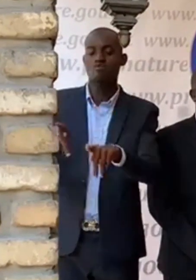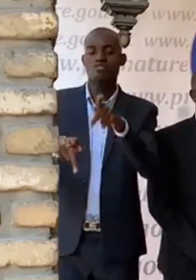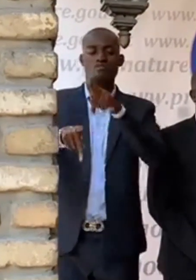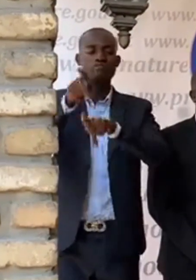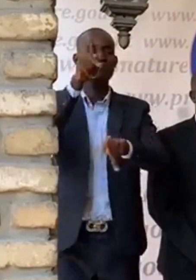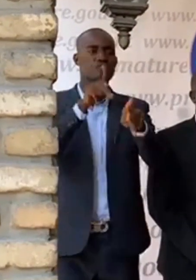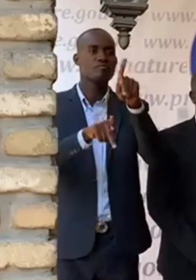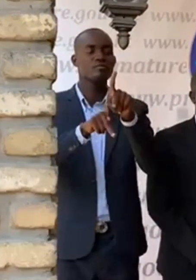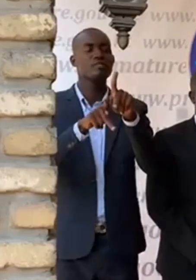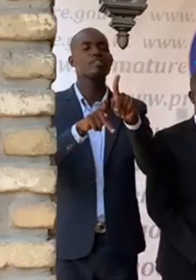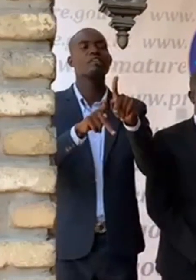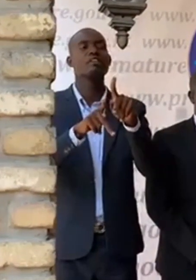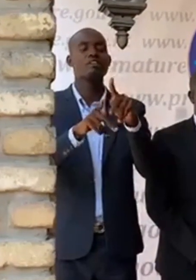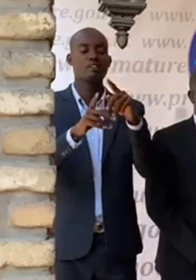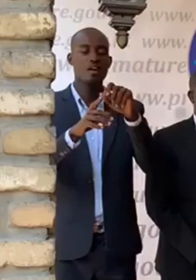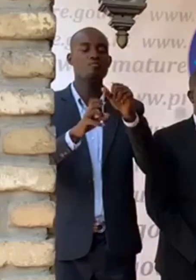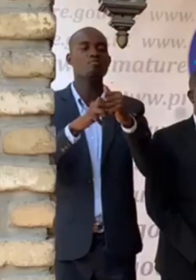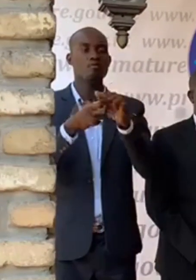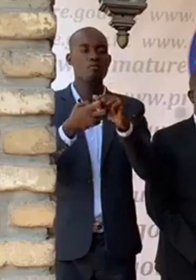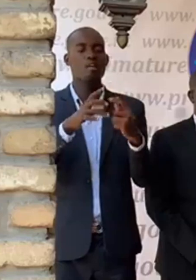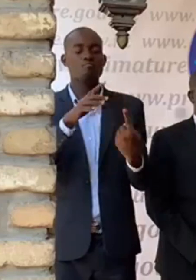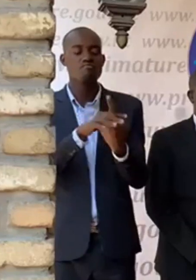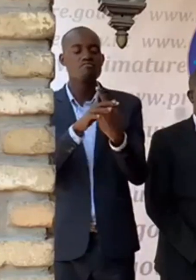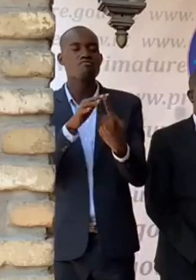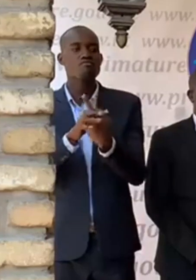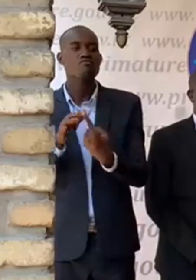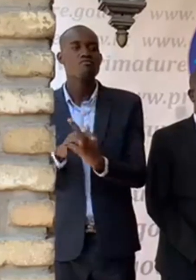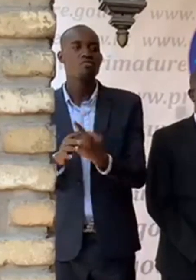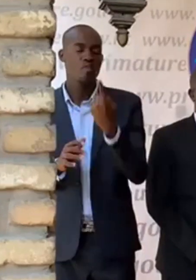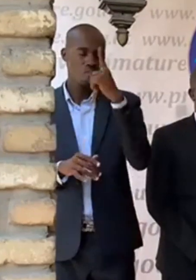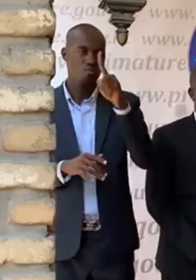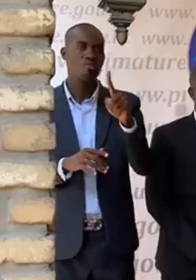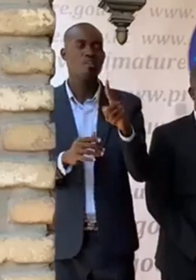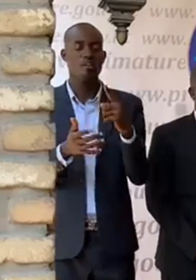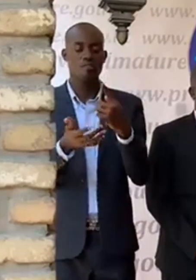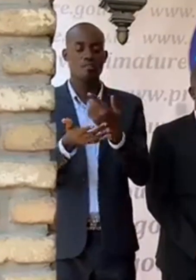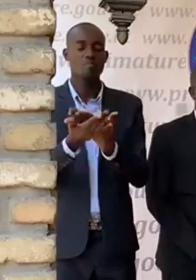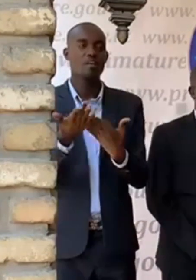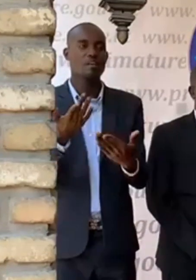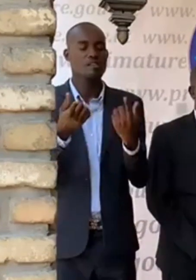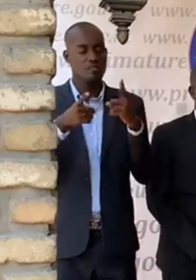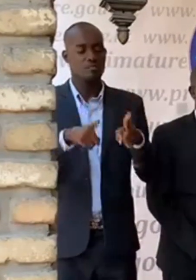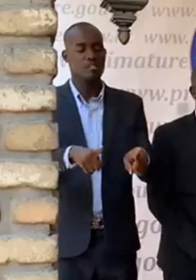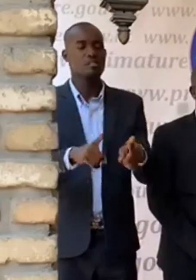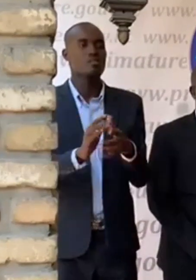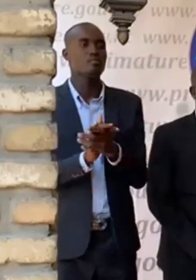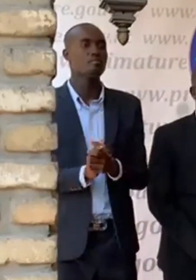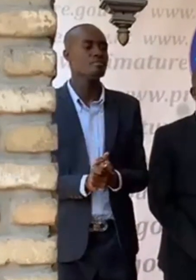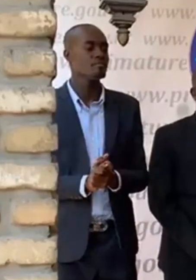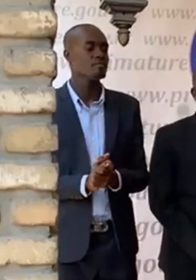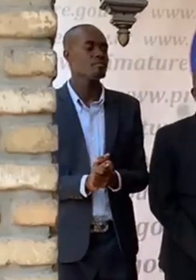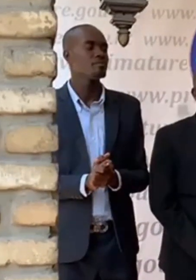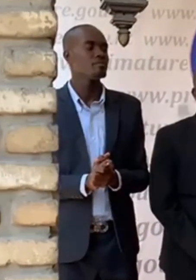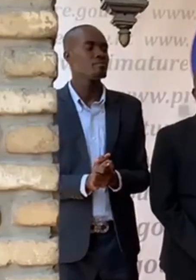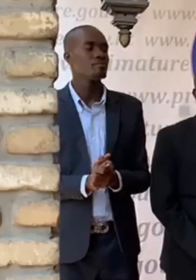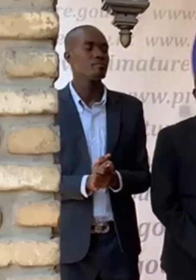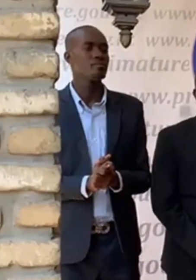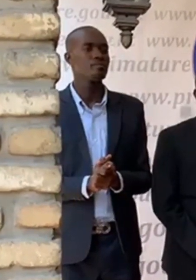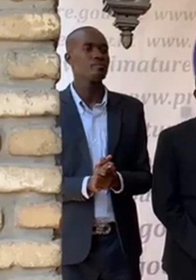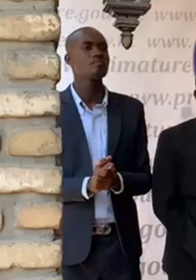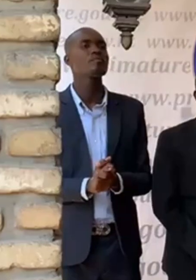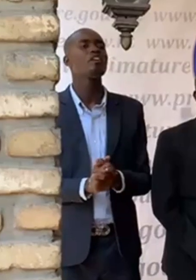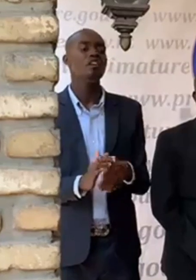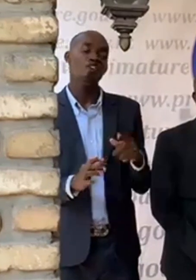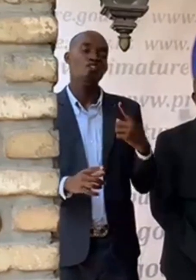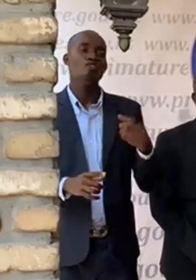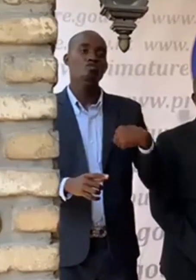que finalement moun sa yo pas positif moun sa yo pas penser pour pays vraiment qui fait peut-être li remettre démission. Quittez